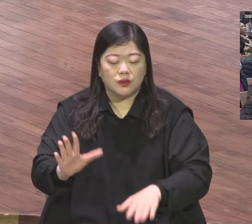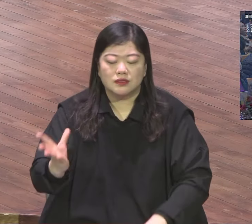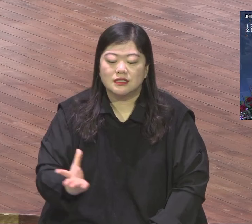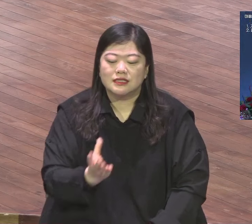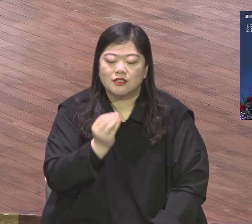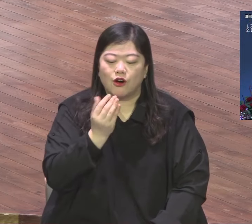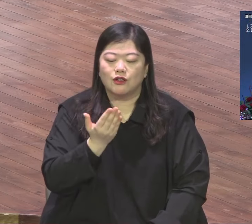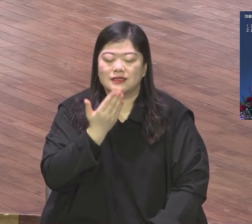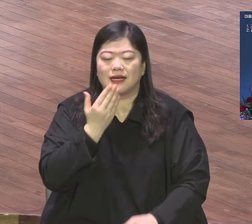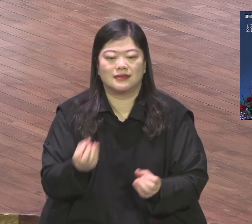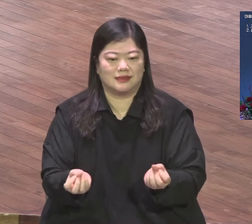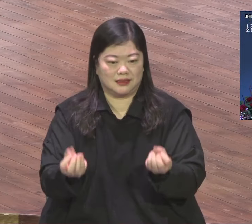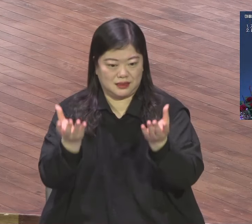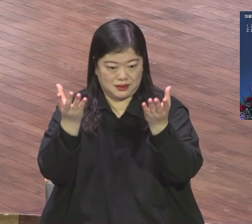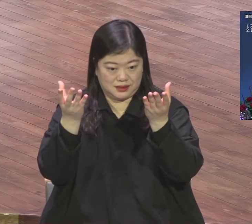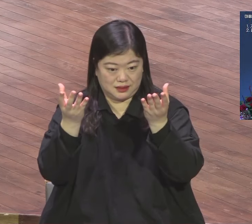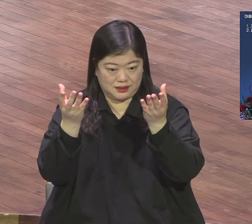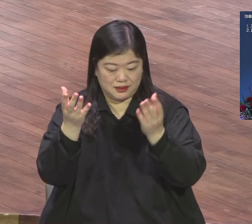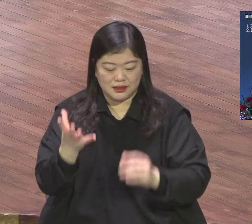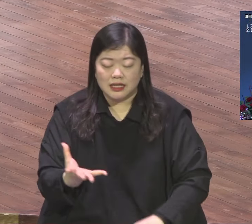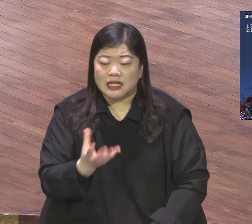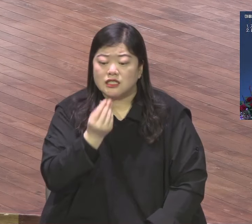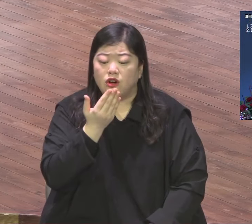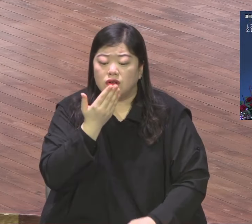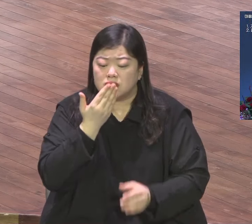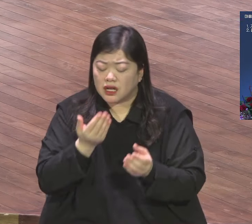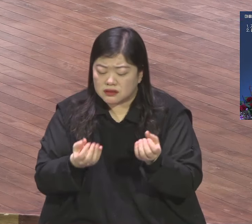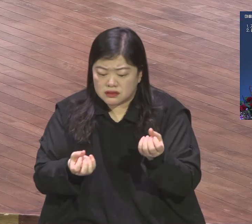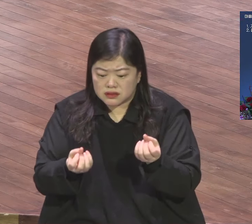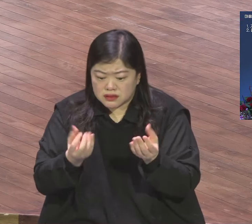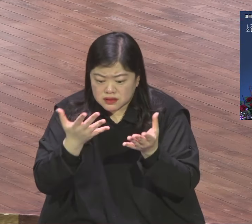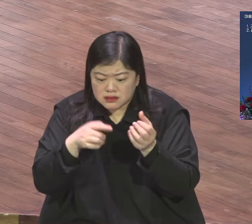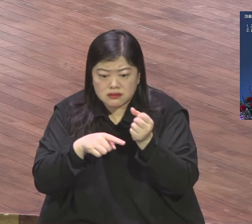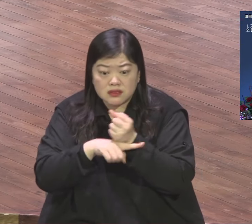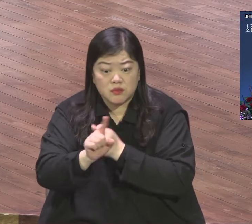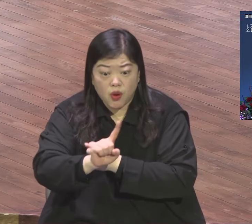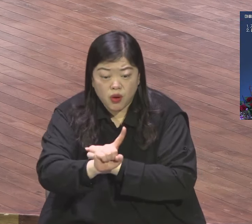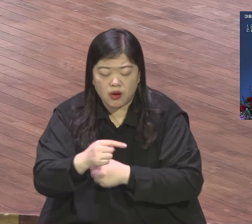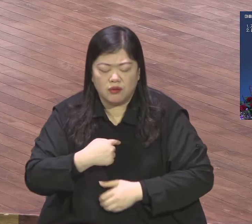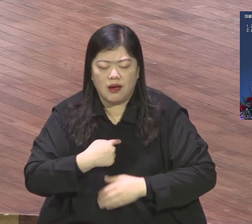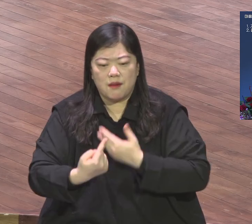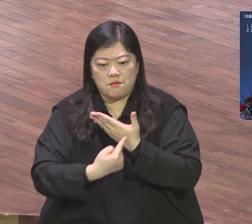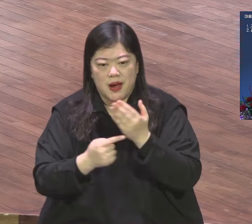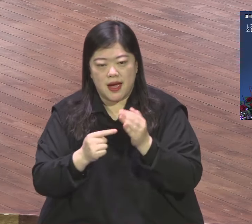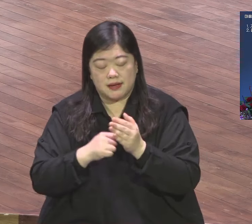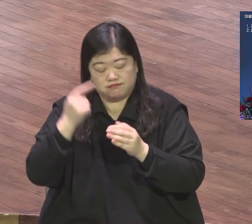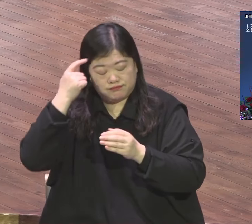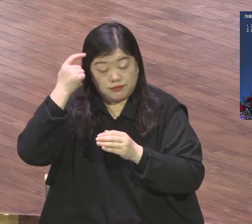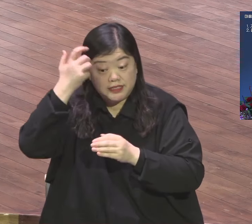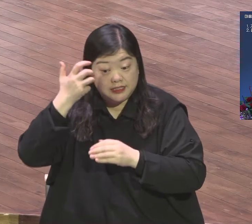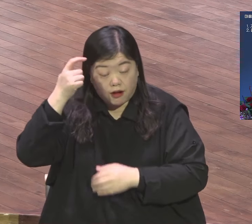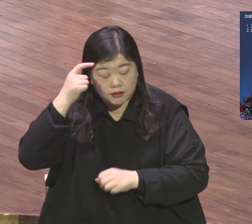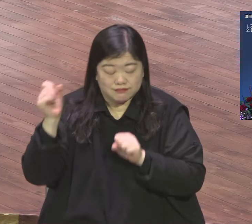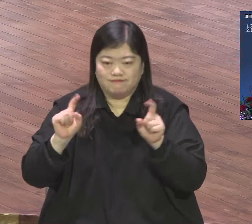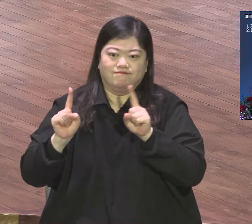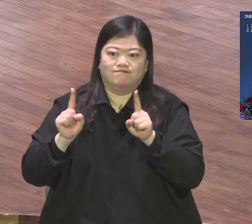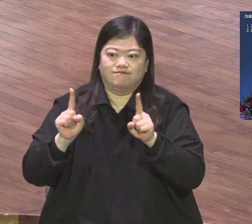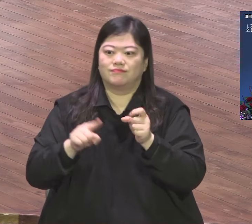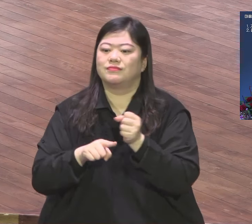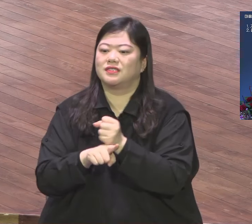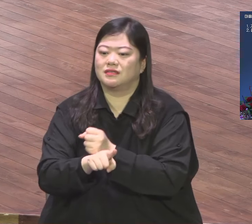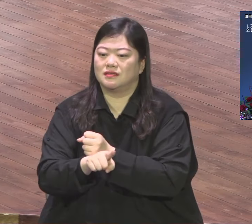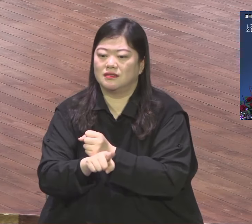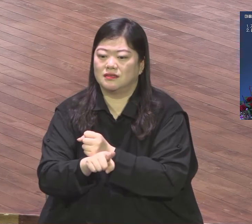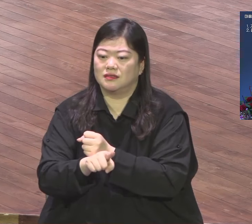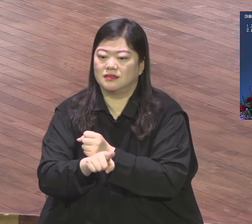성찬의 중요한 의미 중 하나가 뭡니까? 바로 우리 마음이 둔해지지 않는 거예요. 이 종교형으로